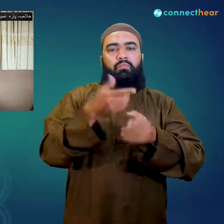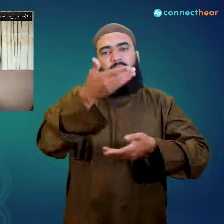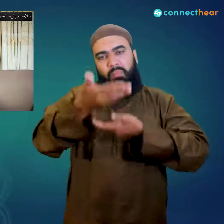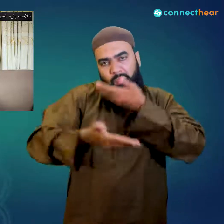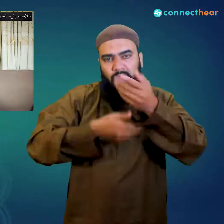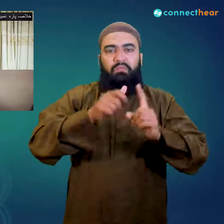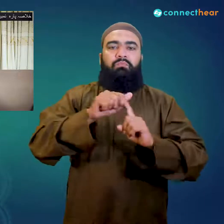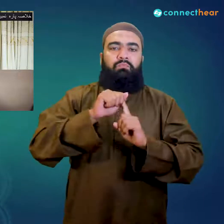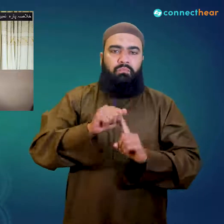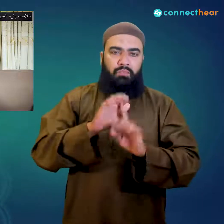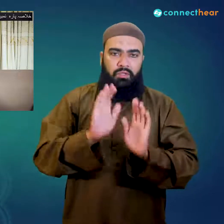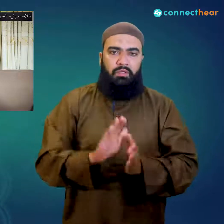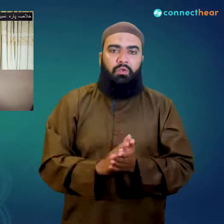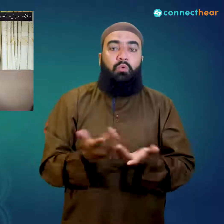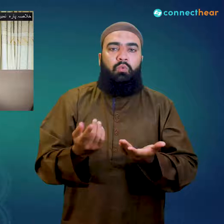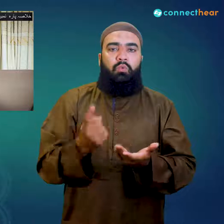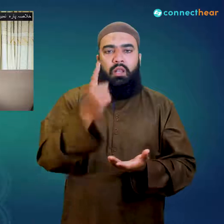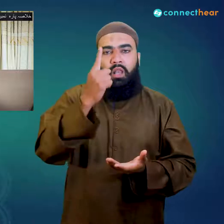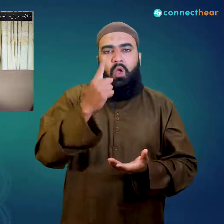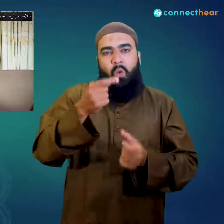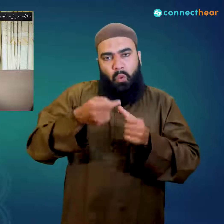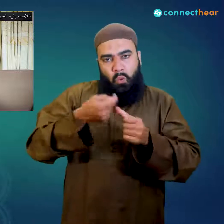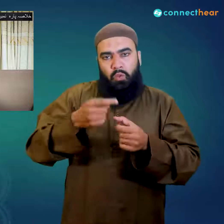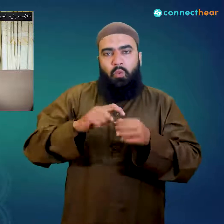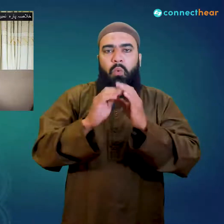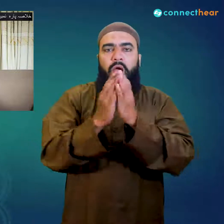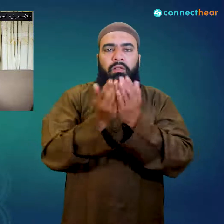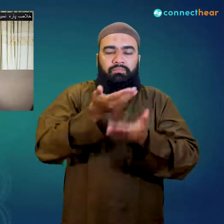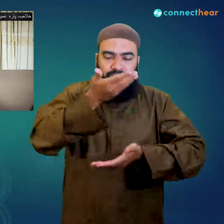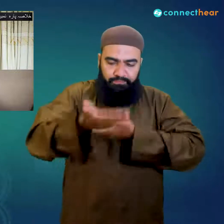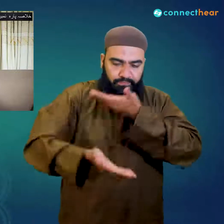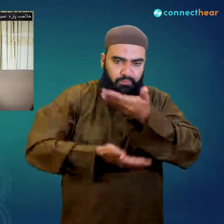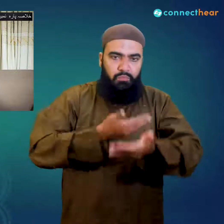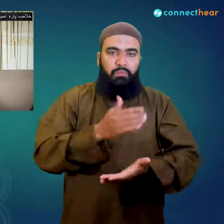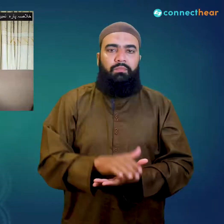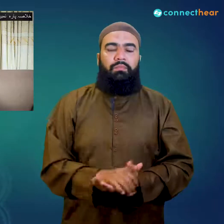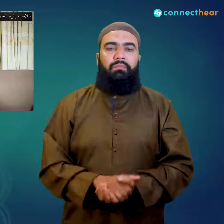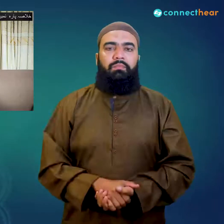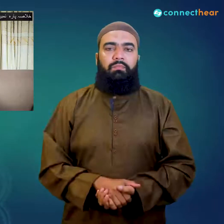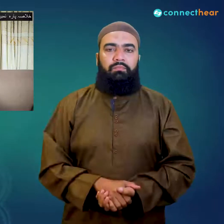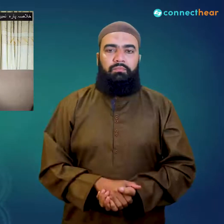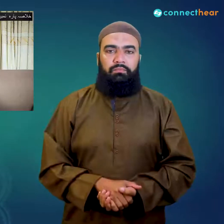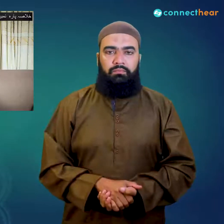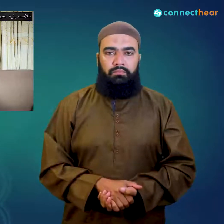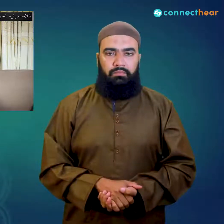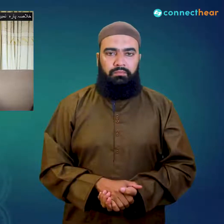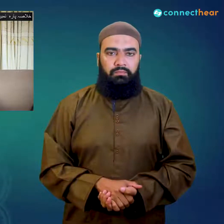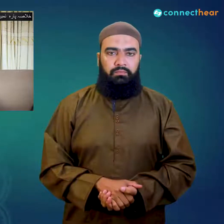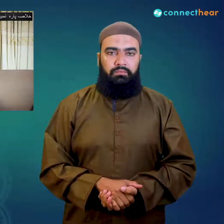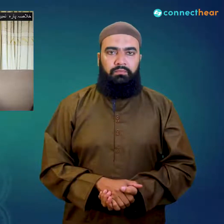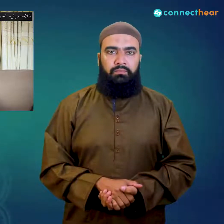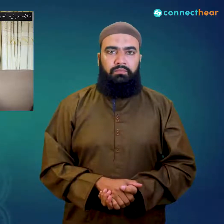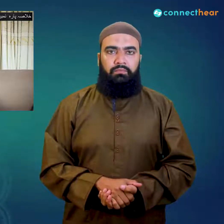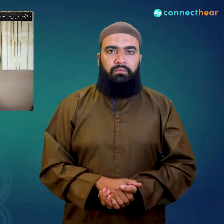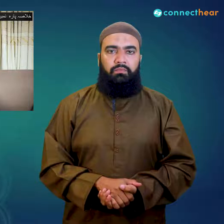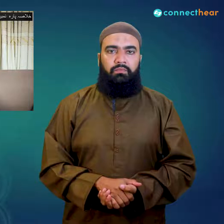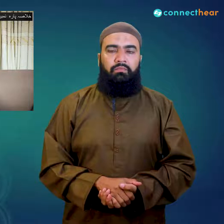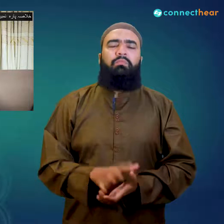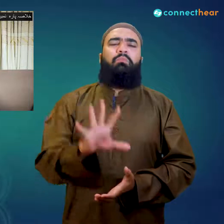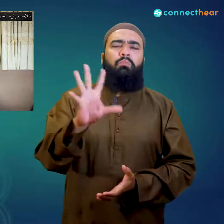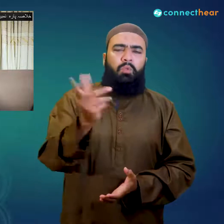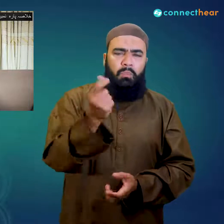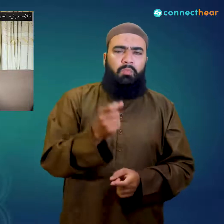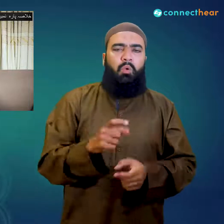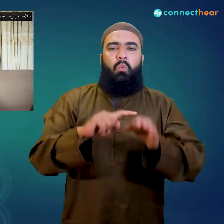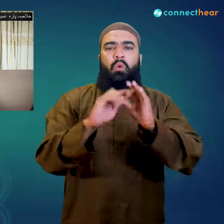مجید میں اللہ رب العزت نے فرمایا فَإِذَا قَرَأْتَ الْقُرْآنَ فَاسْتَعِذْ بِاللَّهِ مِنَ الشَّيْطَانِ الرَّجِيمِ، جب